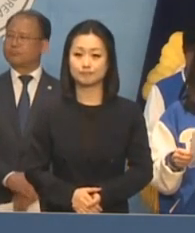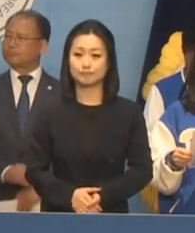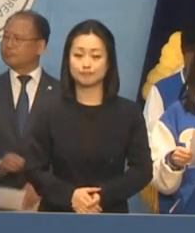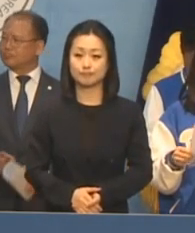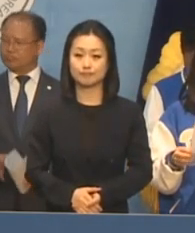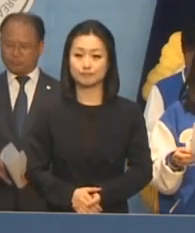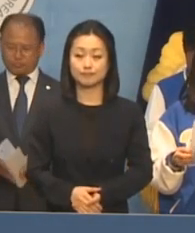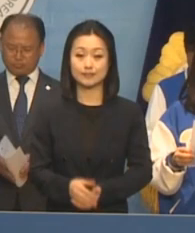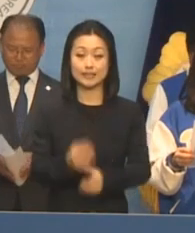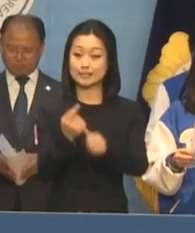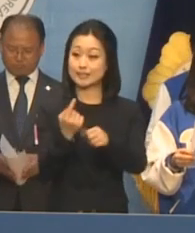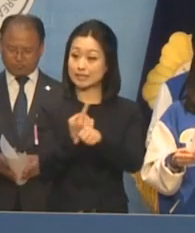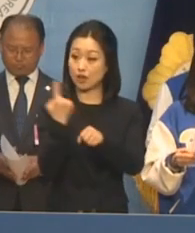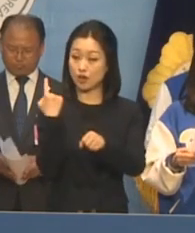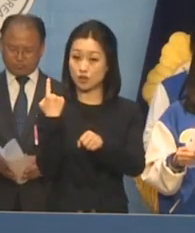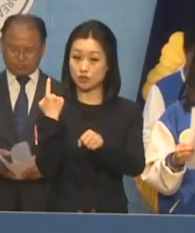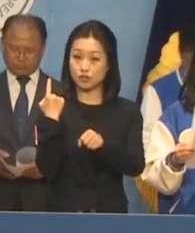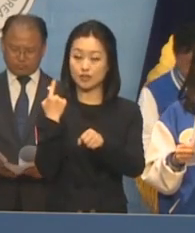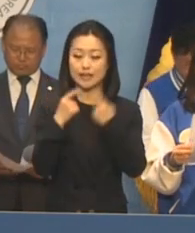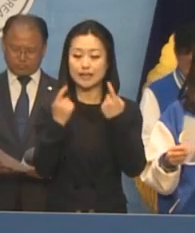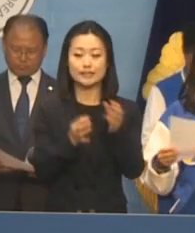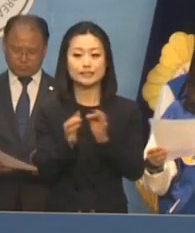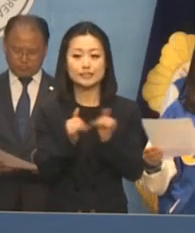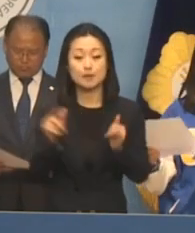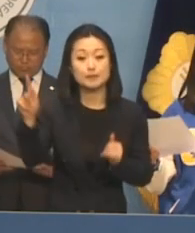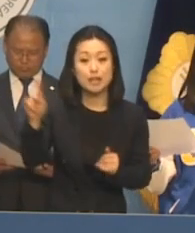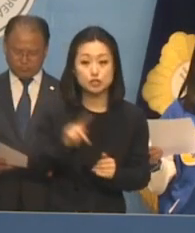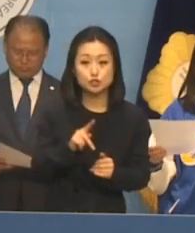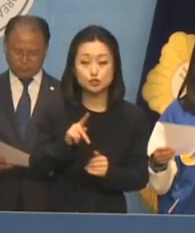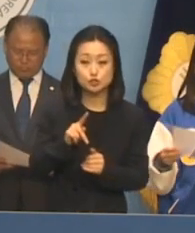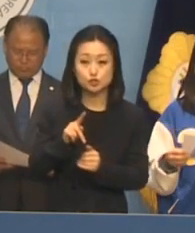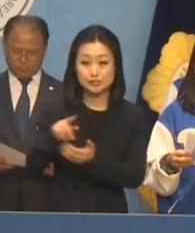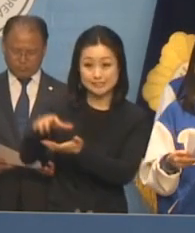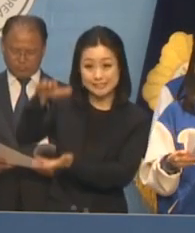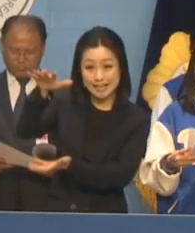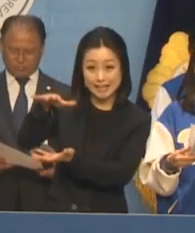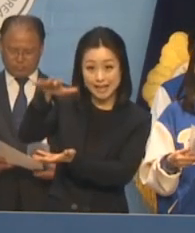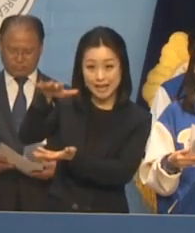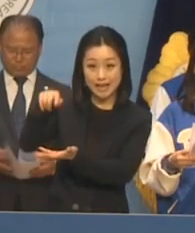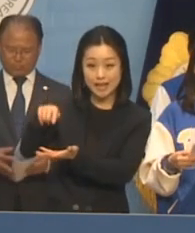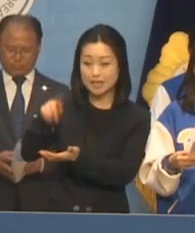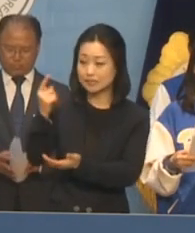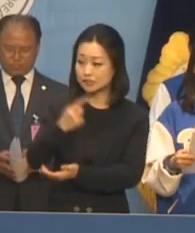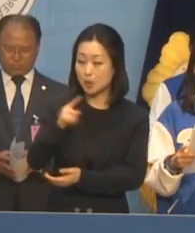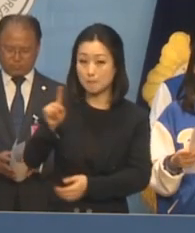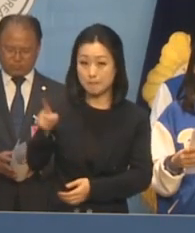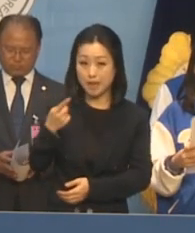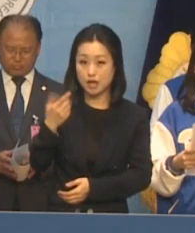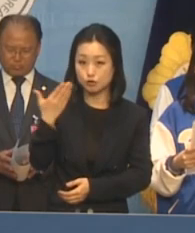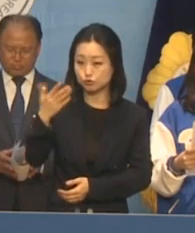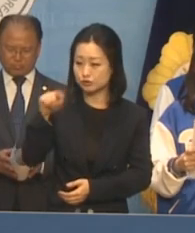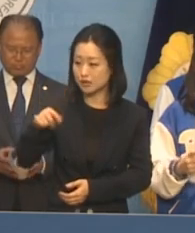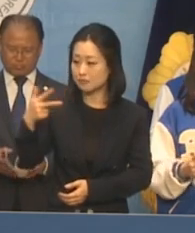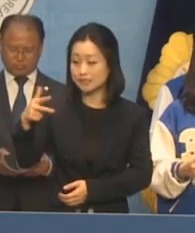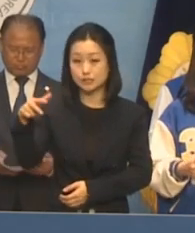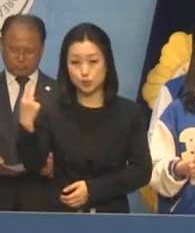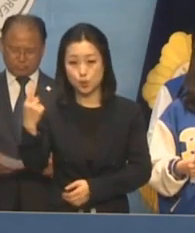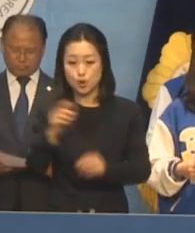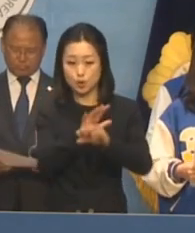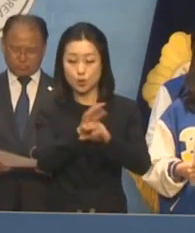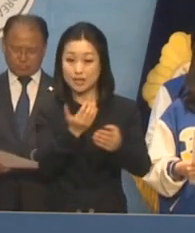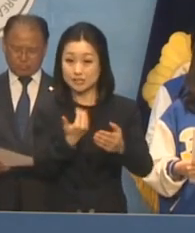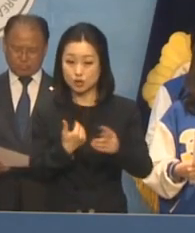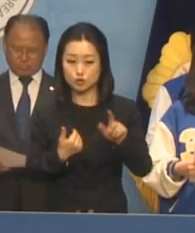지난 해말 기준 국내 자영업자 대출잔액은 1100 9.7 코로나 19